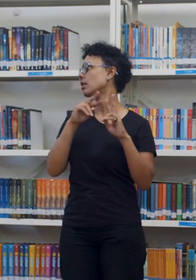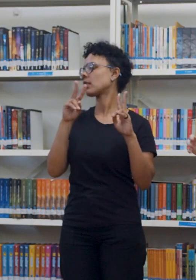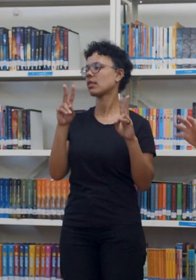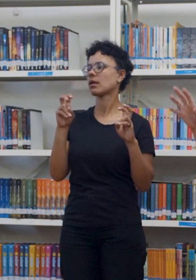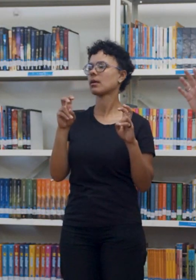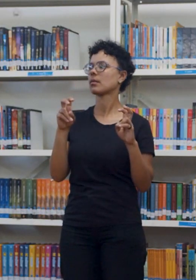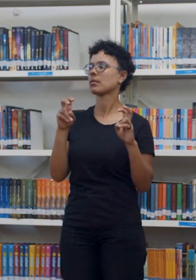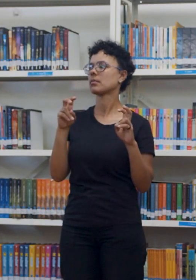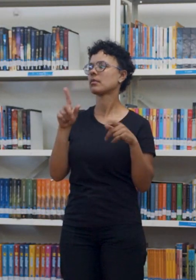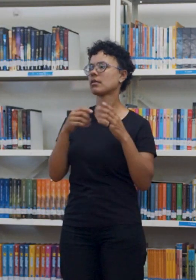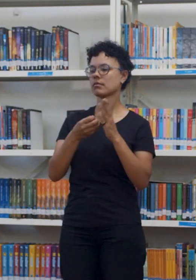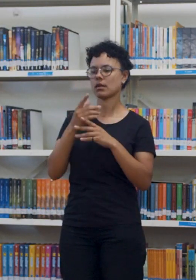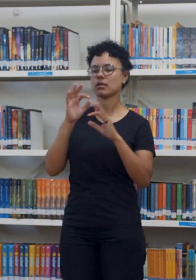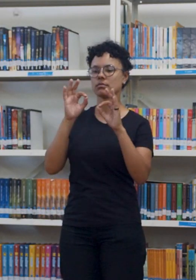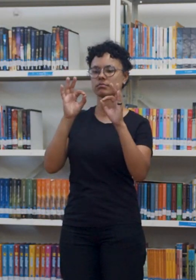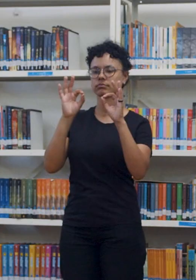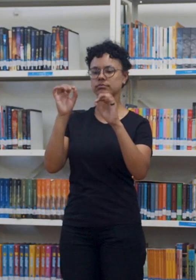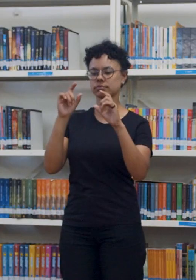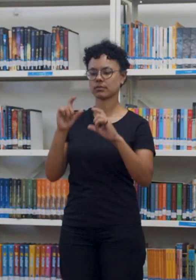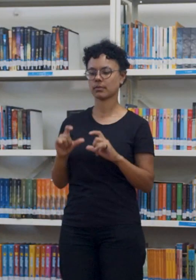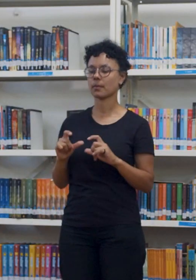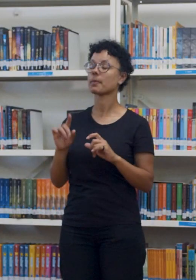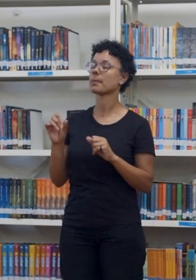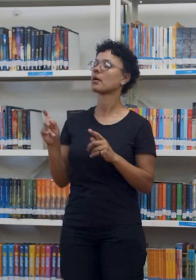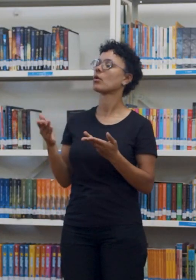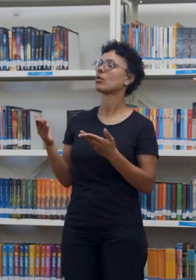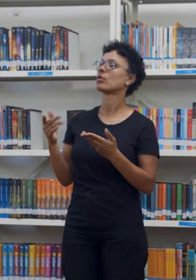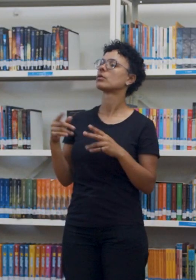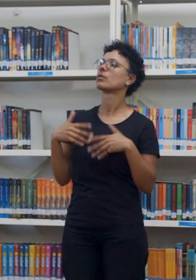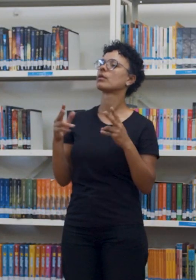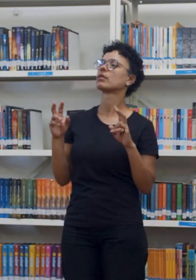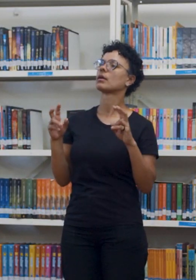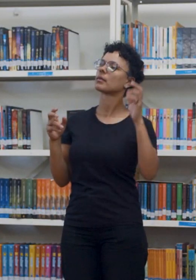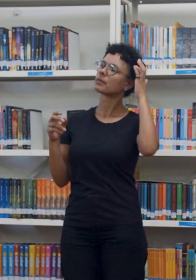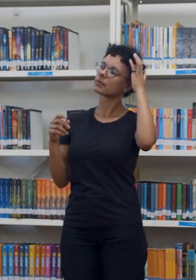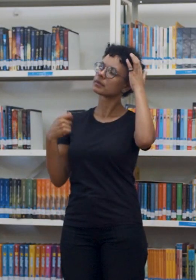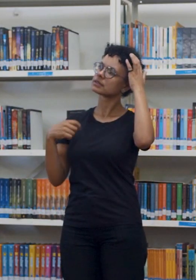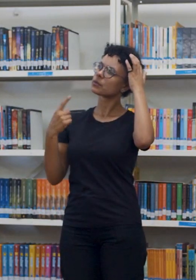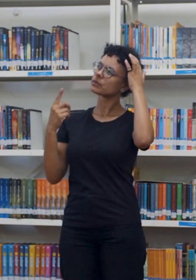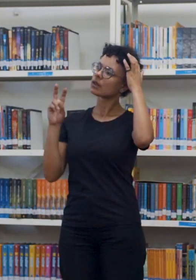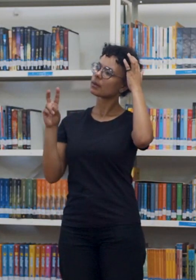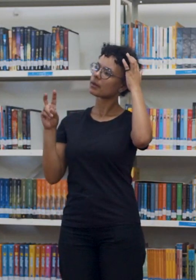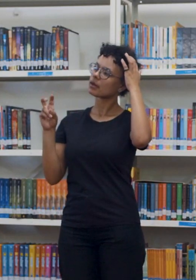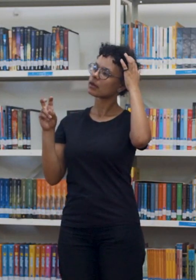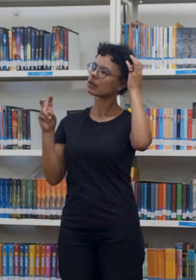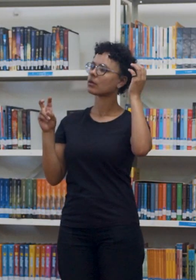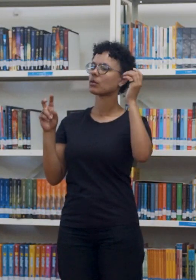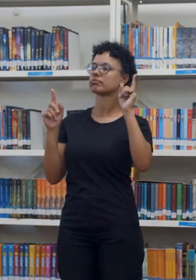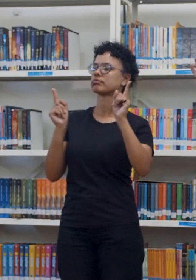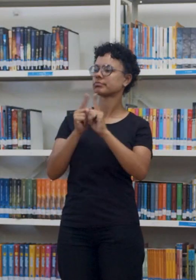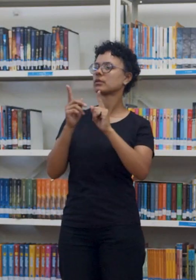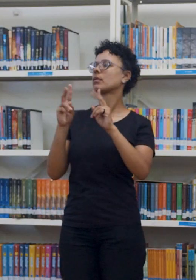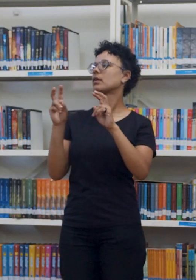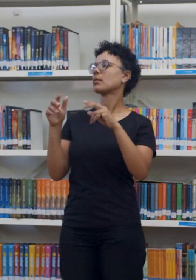ali, vou desenvolver, né? Mas hoje, o que você vai desenvolver? Porque hoje todo mundo aqui vai desenvolver uma coisa, curta,